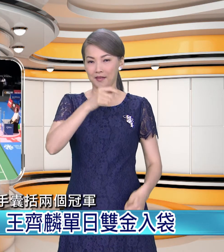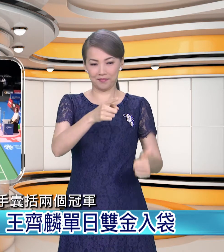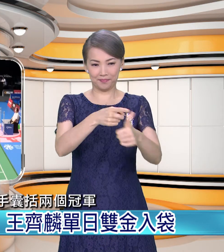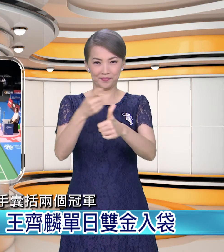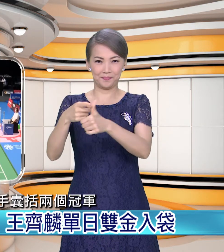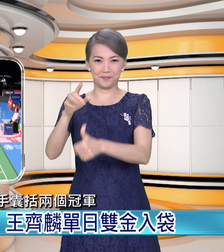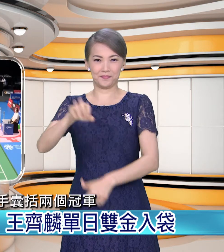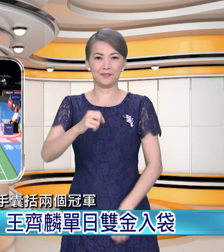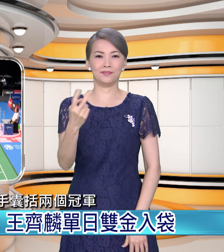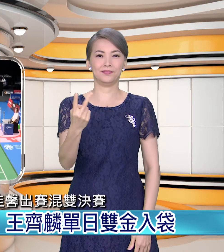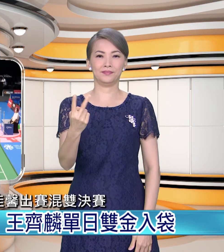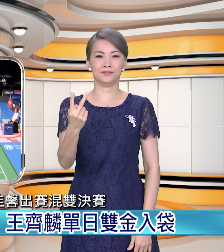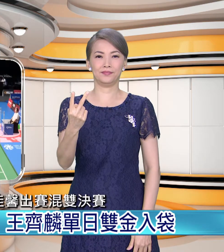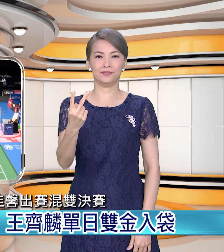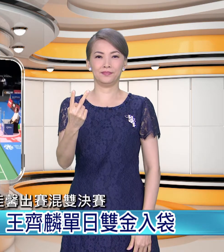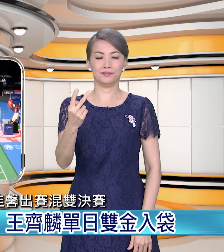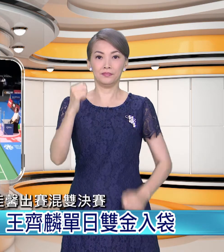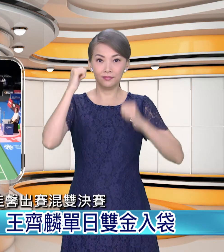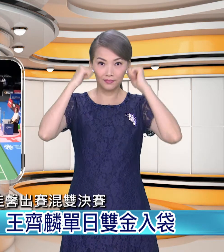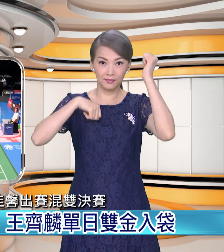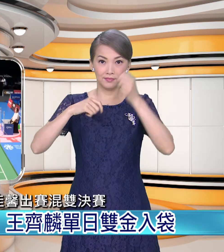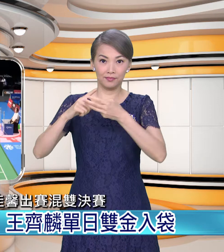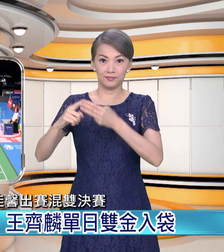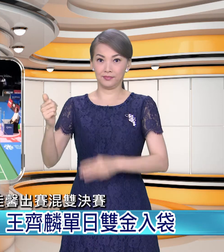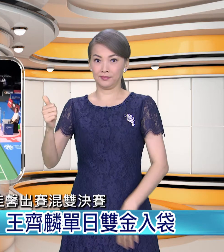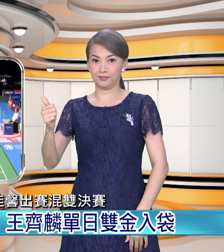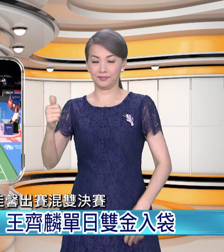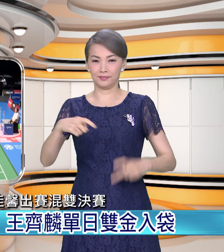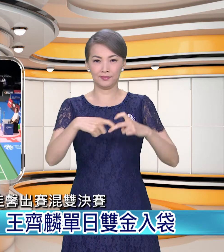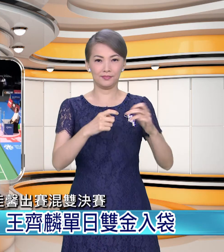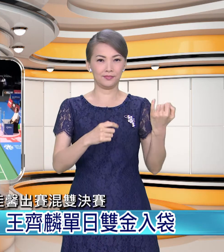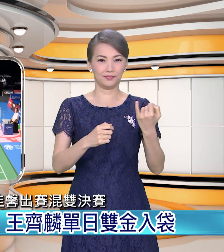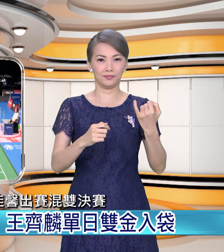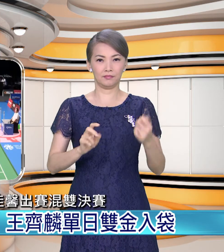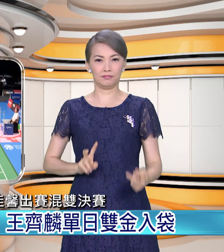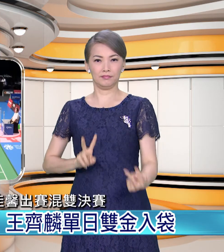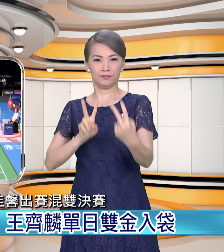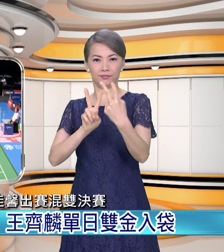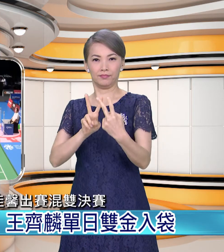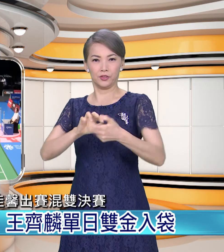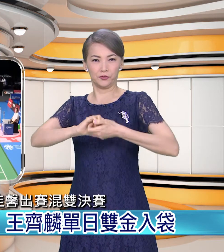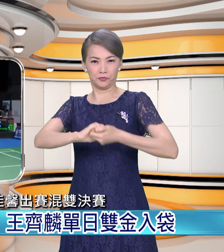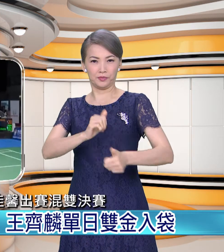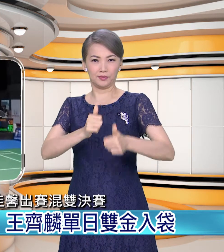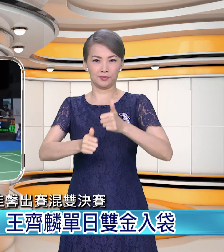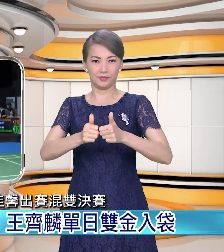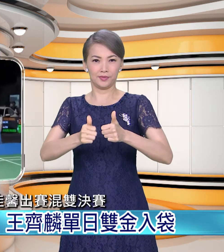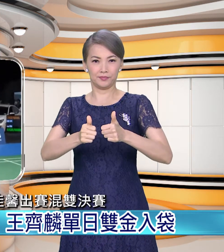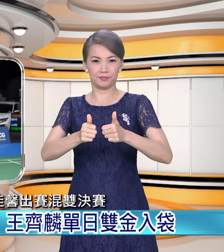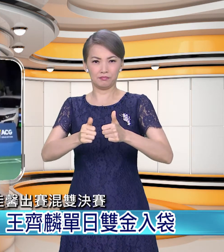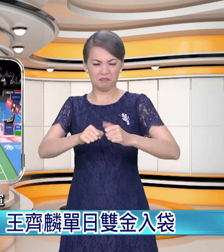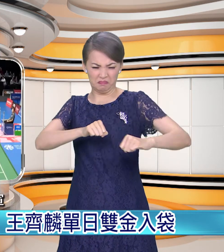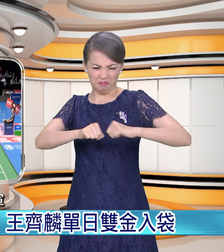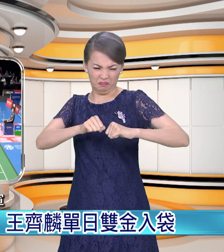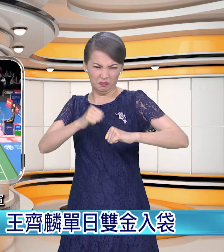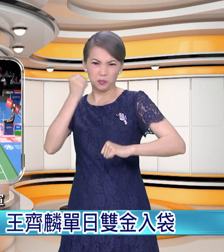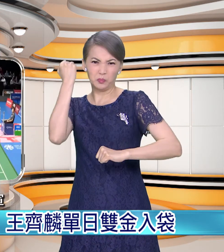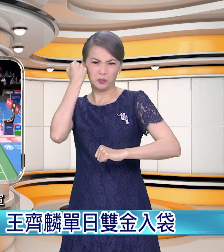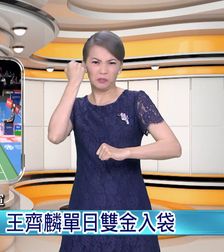军。上午，王麒麟和李嘉欣初赛混双决赛，有惊无险